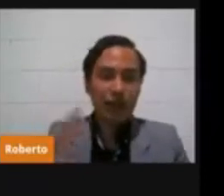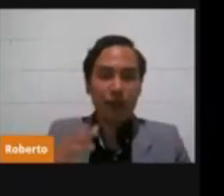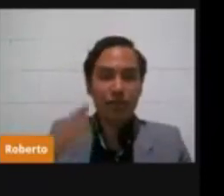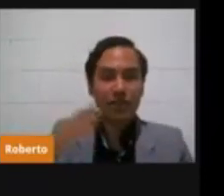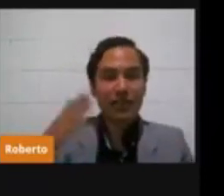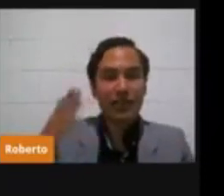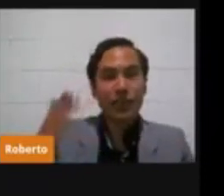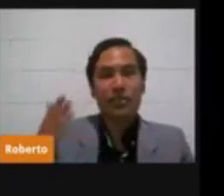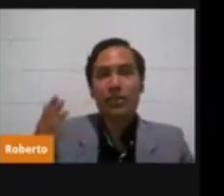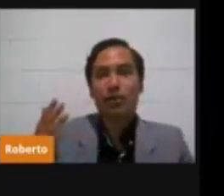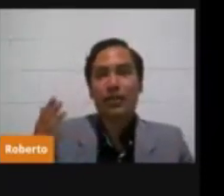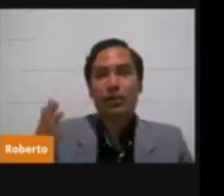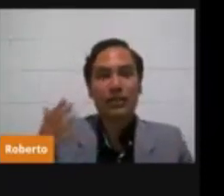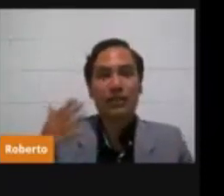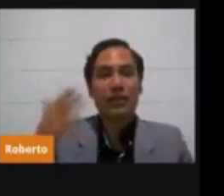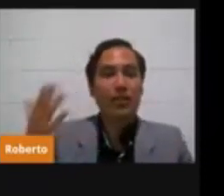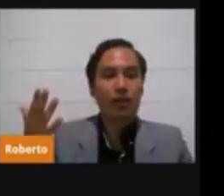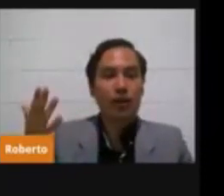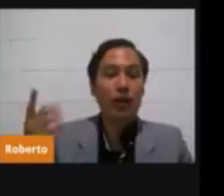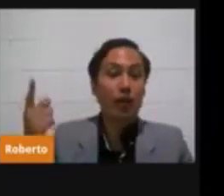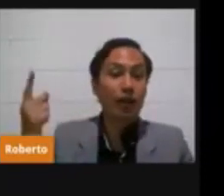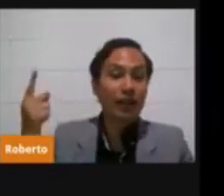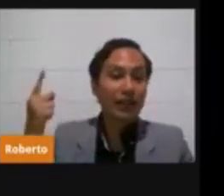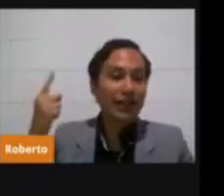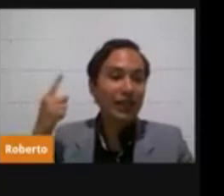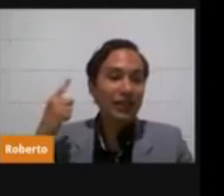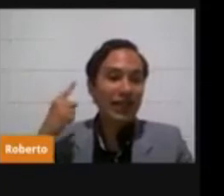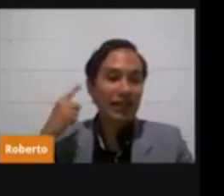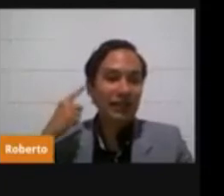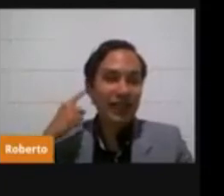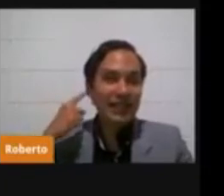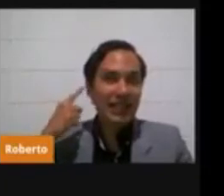Salvador, pero muchas veces las personas sordas no saben español porque